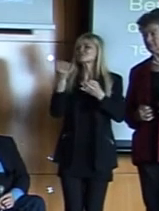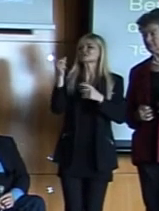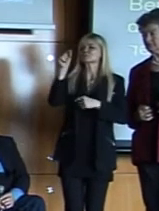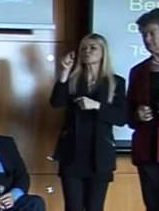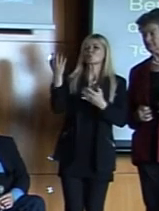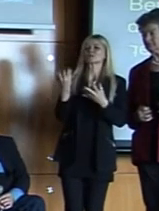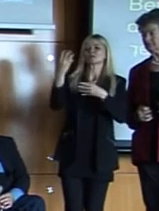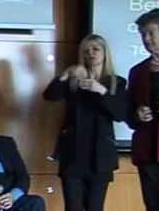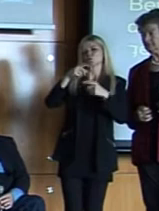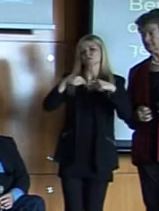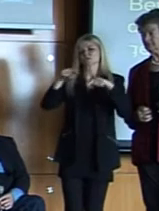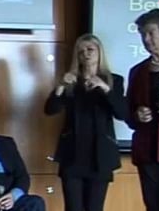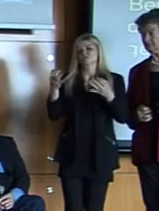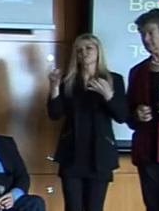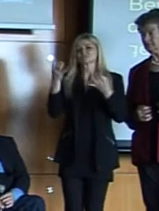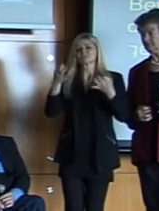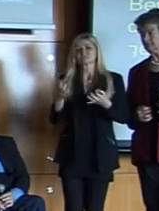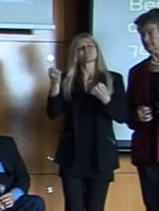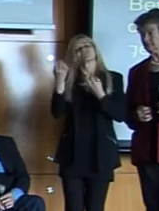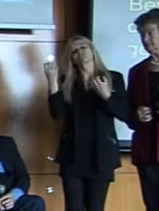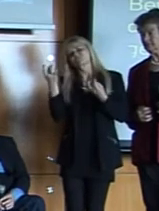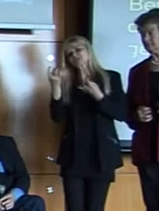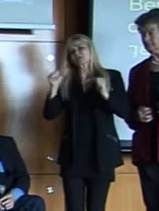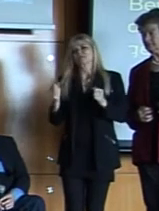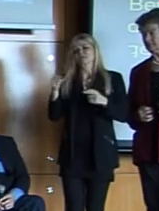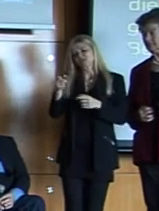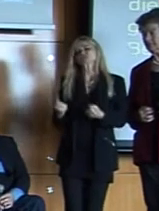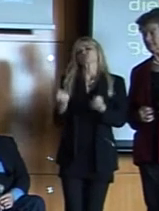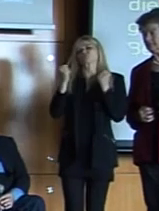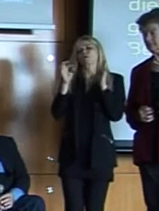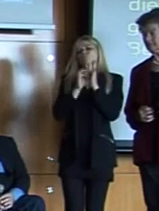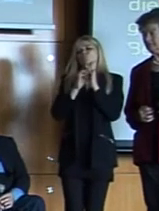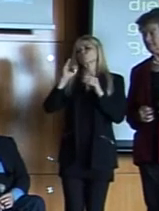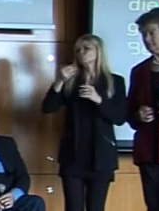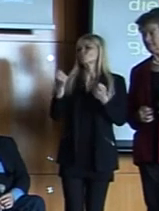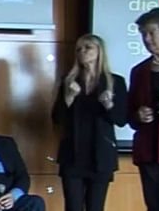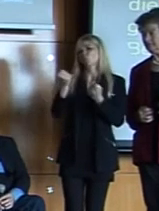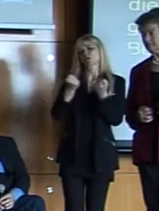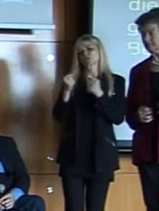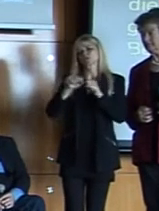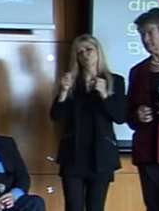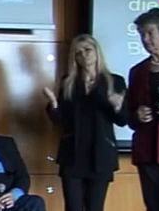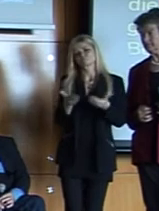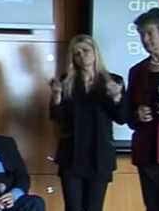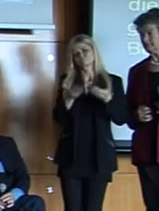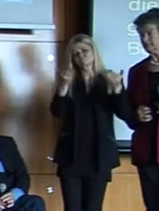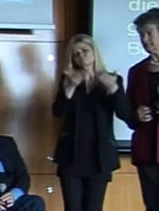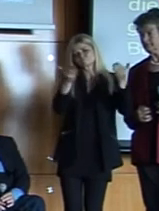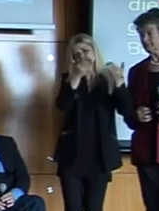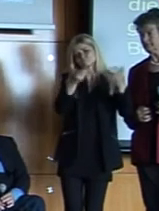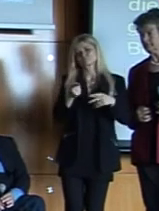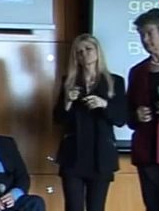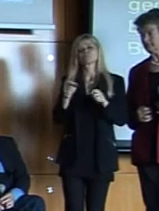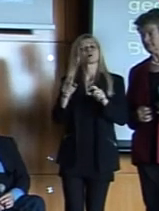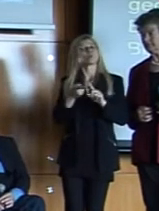inklusive Gesellschaft sein kann, wahrscheinlich jener Schwerpunkt, den wir auch politisch zu forcieren haben, unabhängig davon, dass